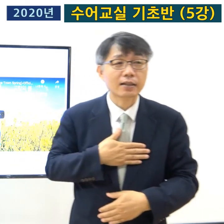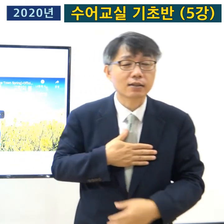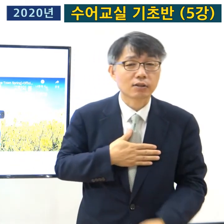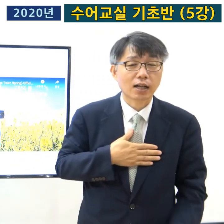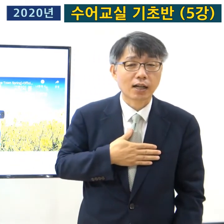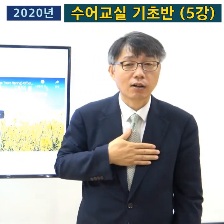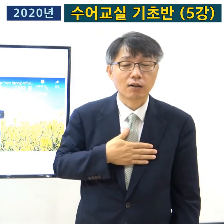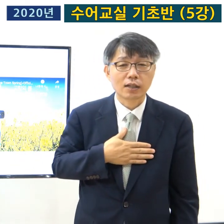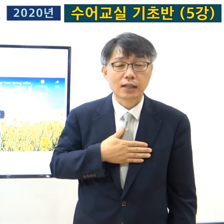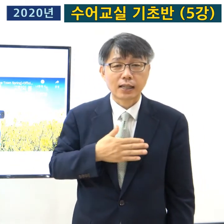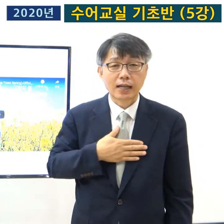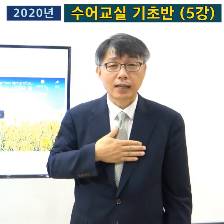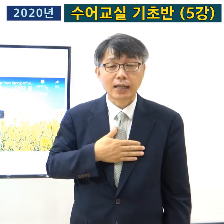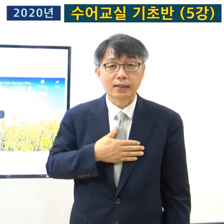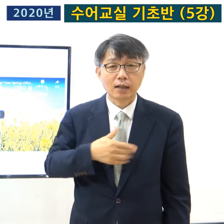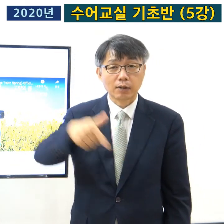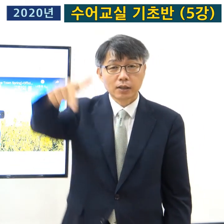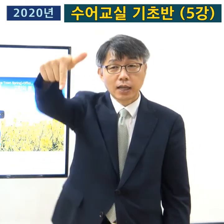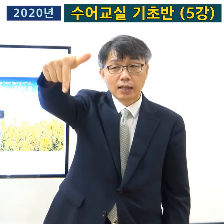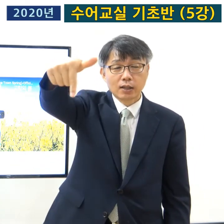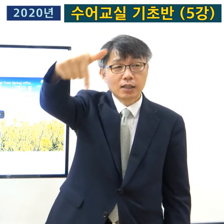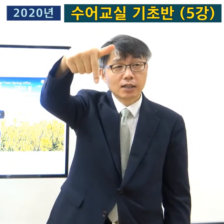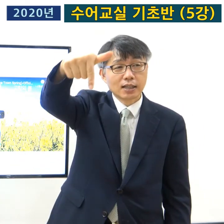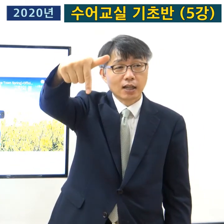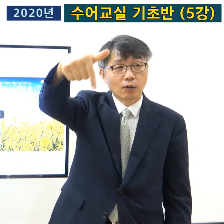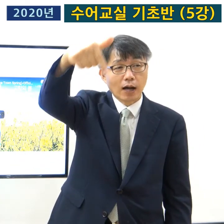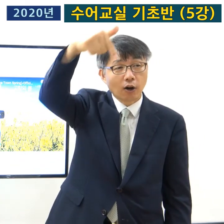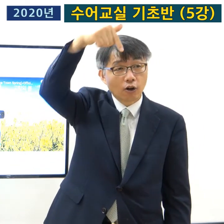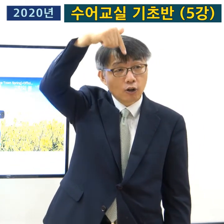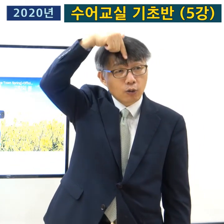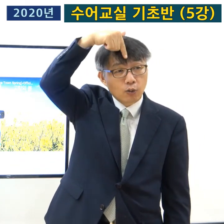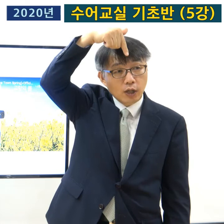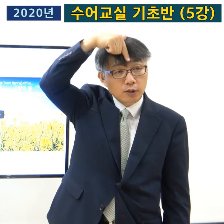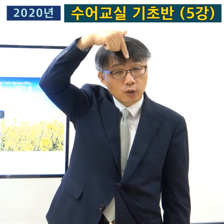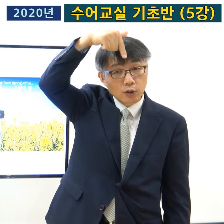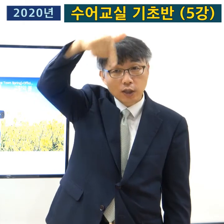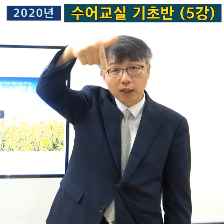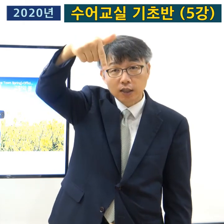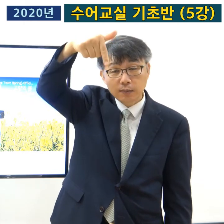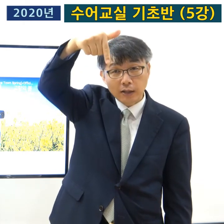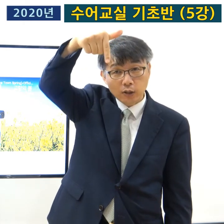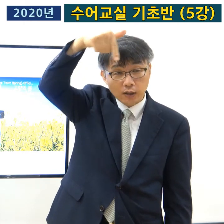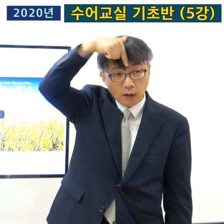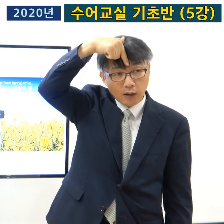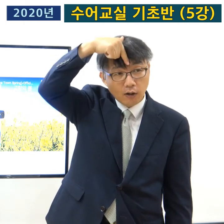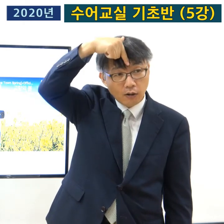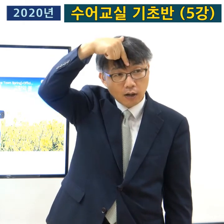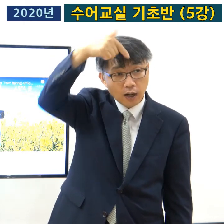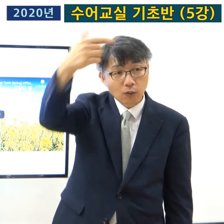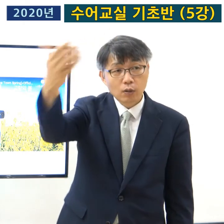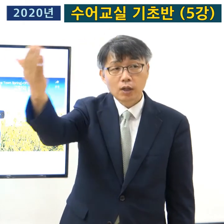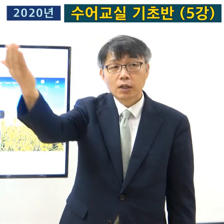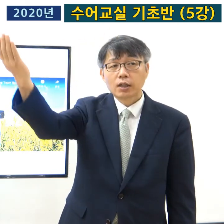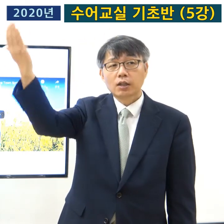어떻게 할까요? 나의 옛 하면 이게 기억이잖아요. 과거. 저기 이마에 여기 과거하고 이렇게